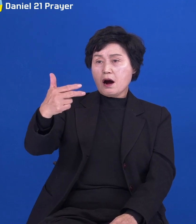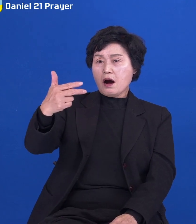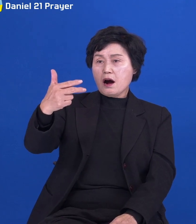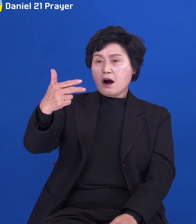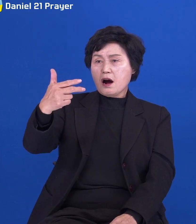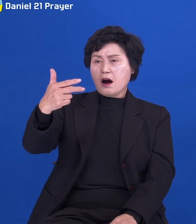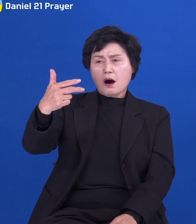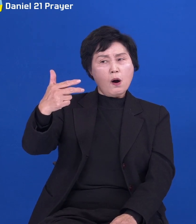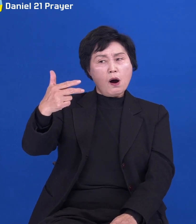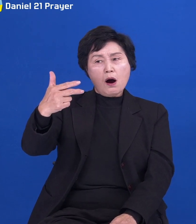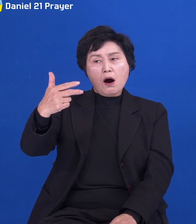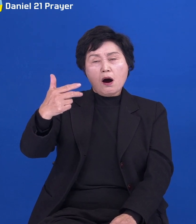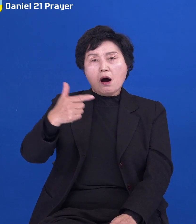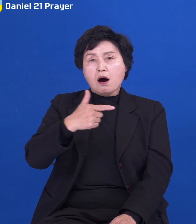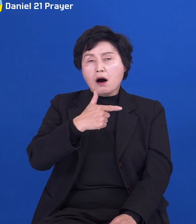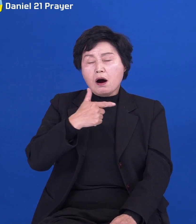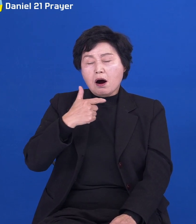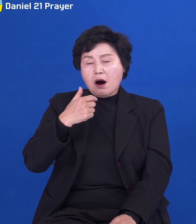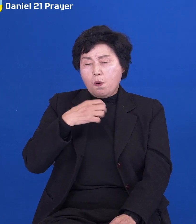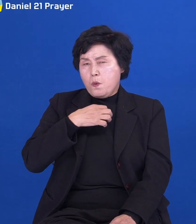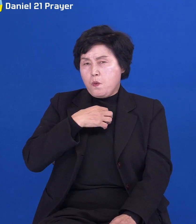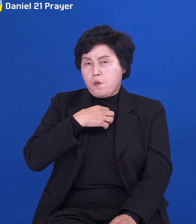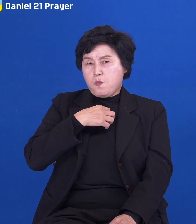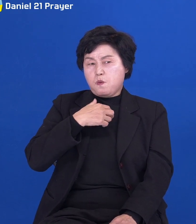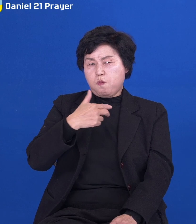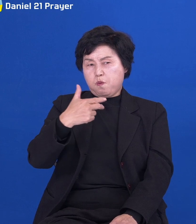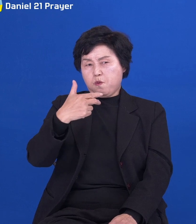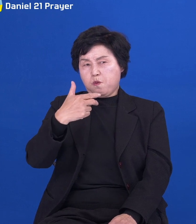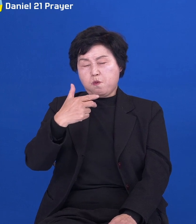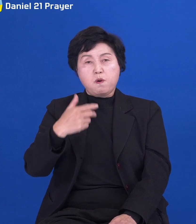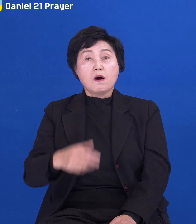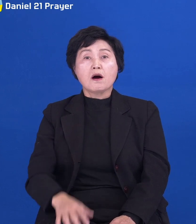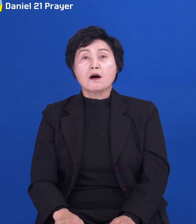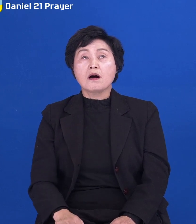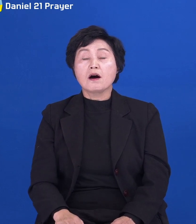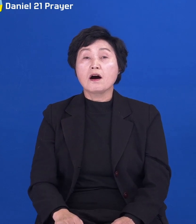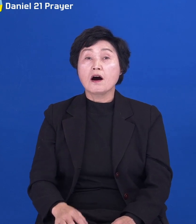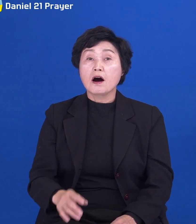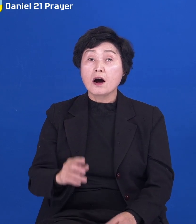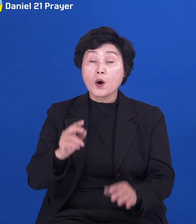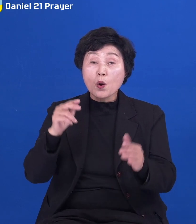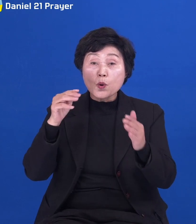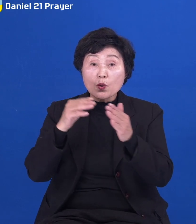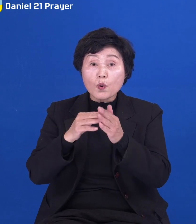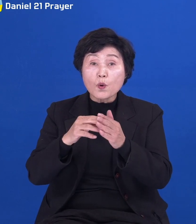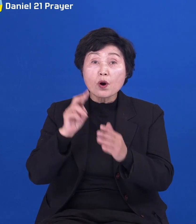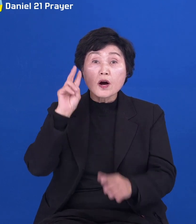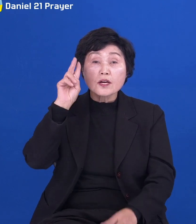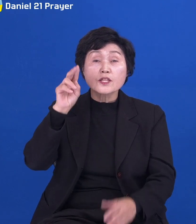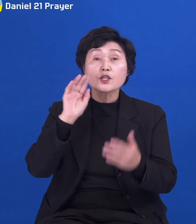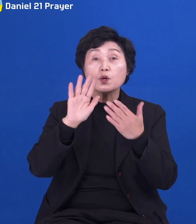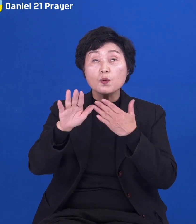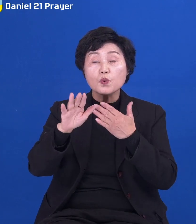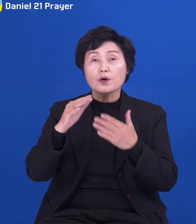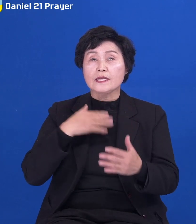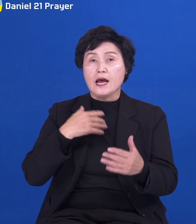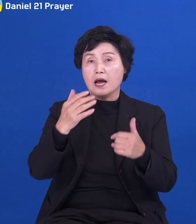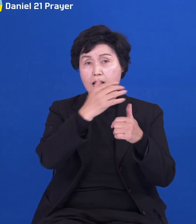배신하는 완전 배신자보다 더하게 쳐다보더라고요. 도착해서 이틀이 지났어요. 저희가 잡혀간 그때는 이제